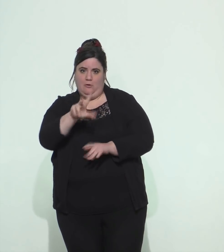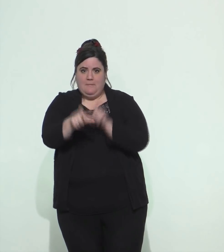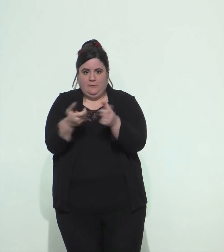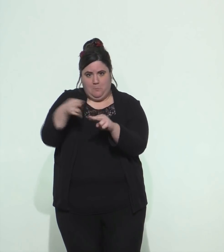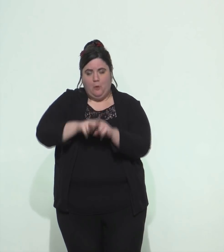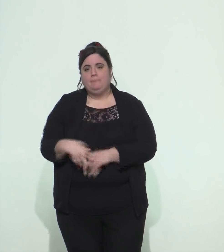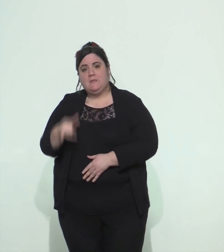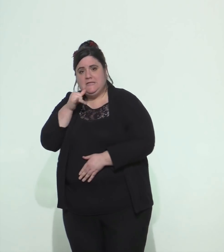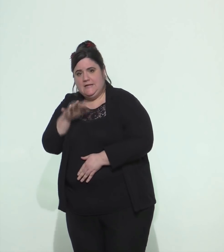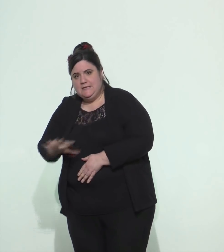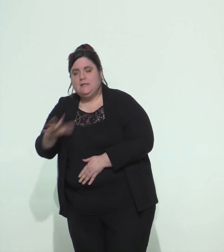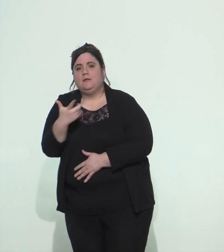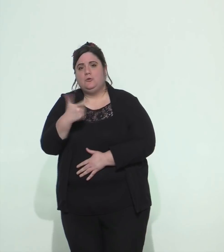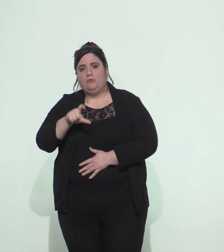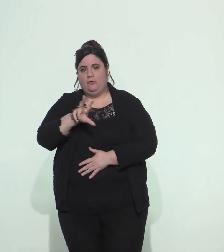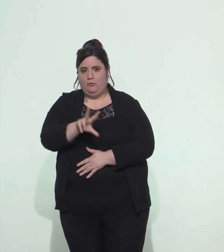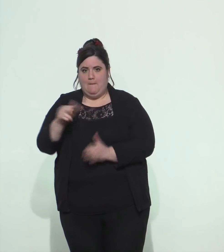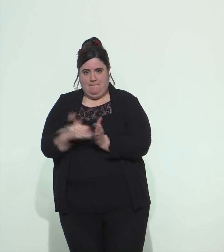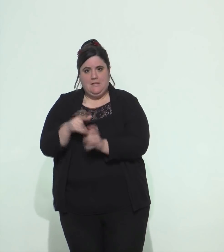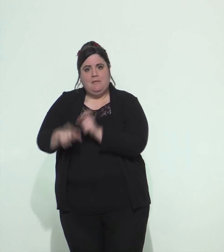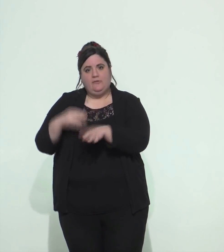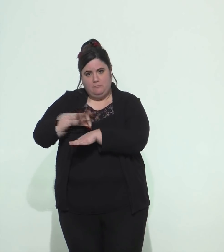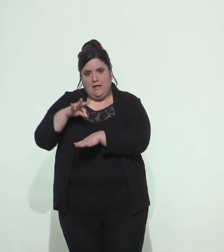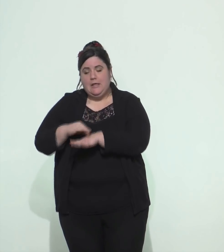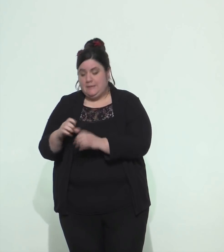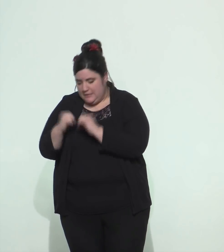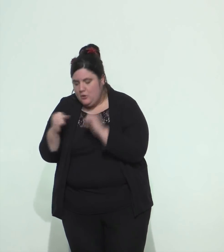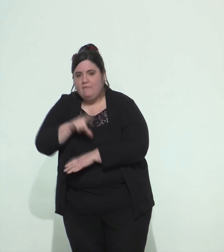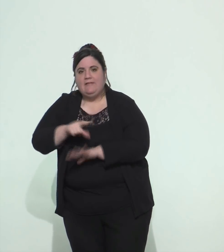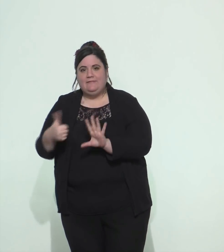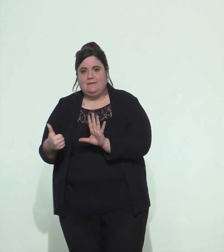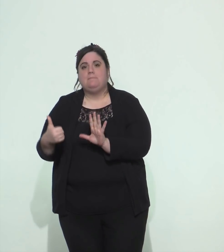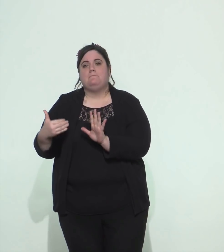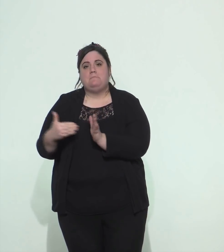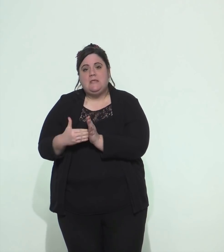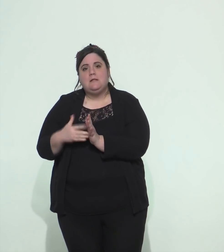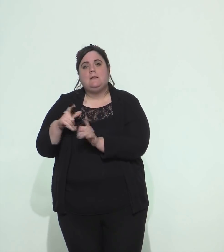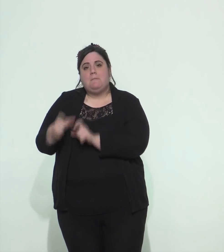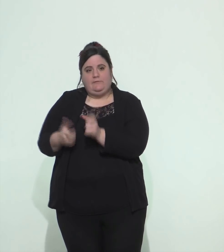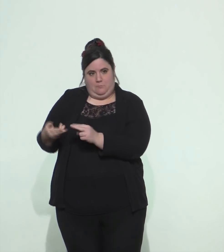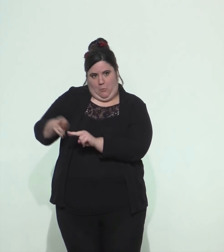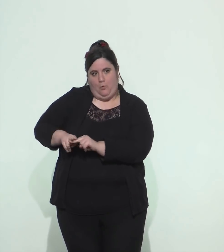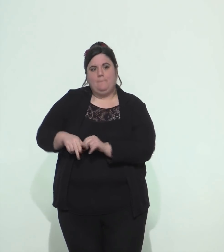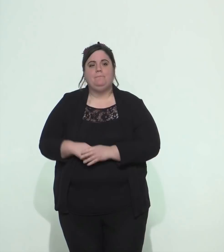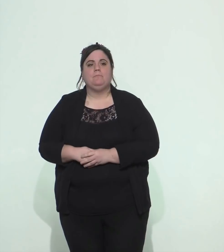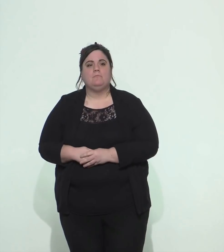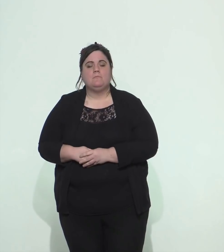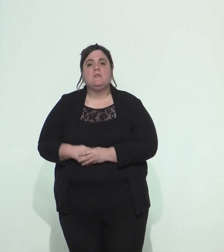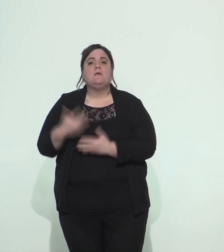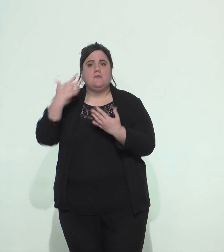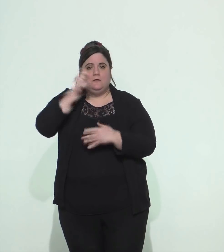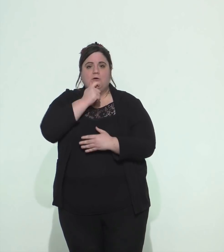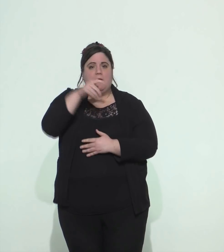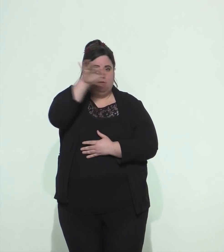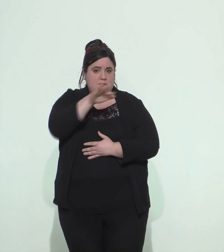recense plus de 203 000 cas et 27 682 décès. Le Royaume-Uni, avec 166 000 cas et